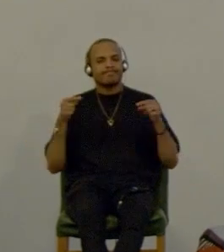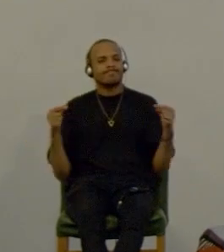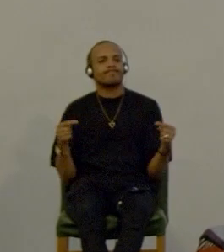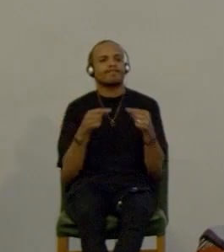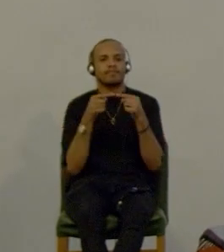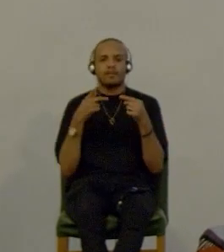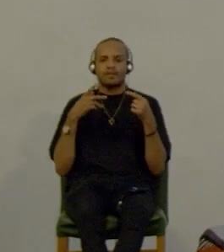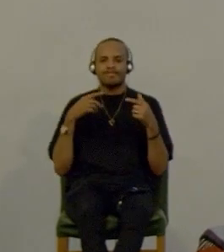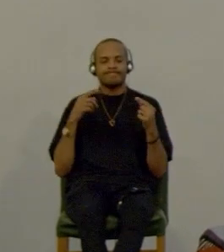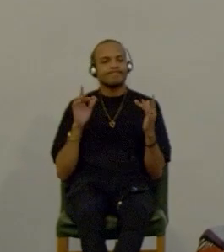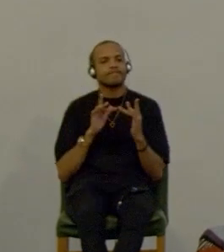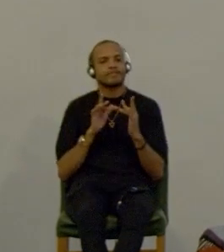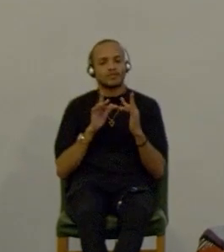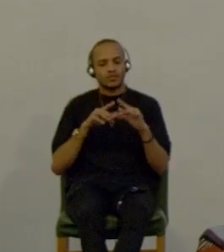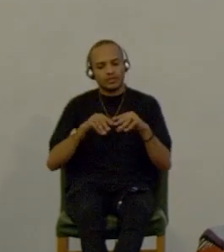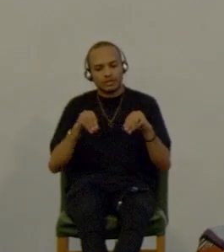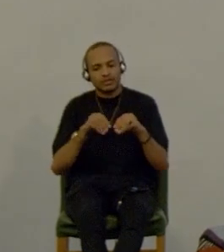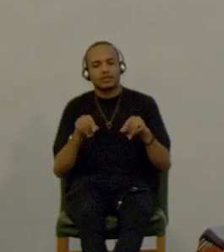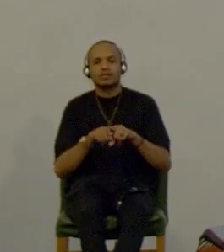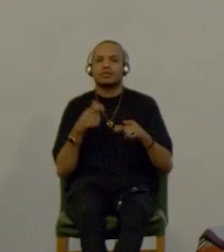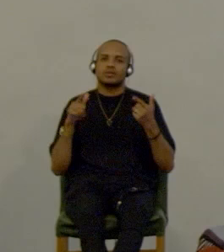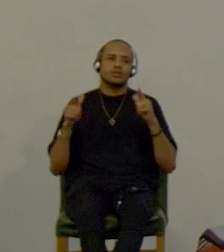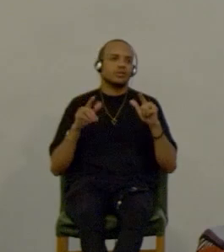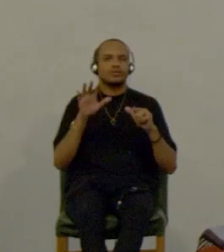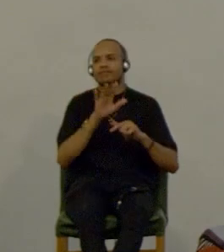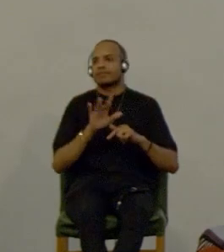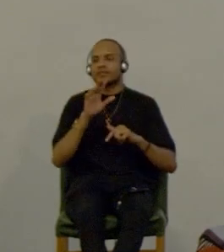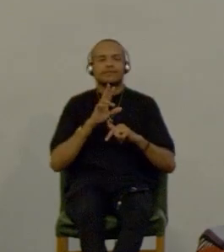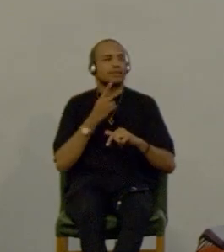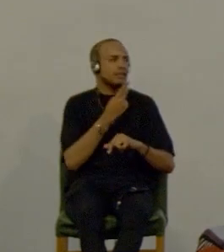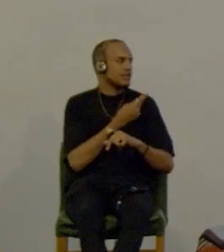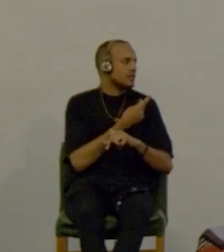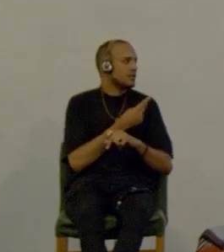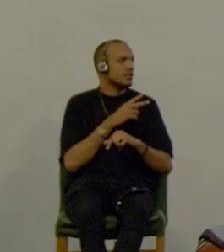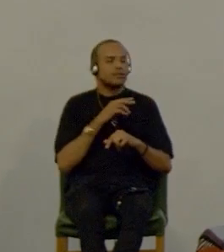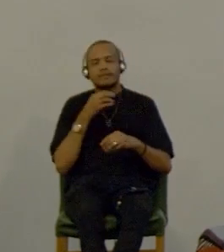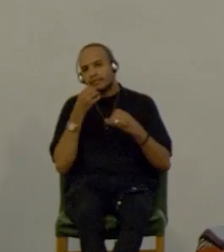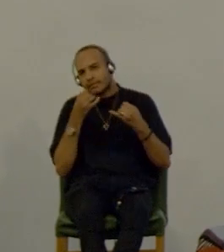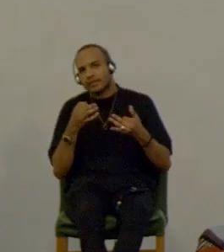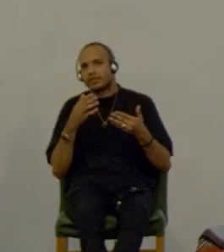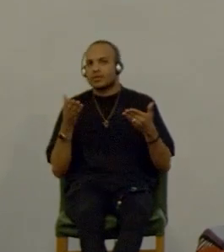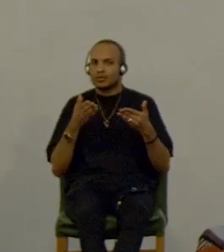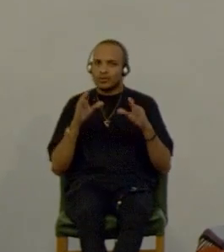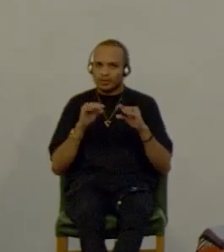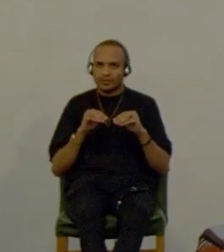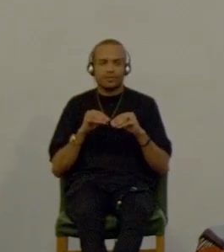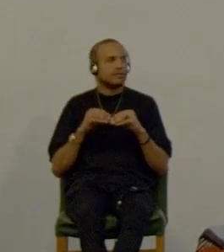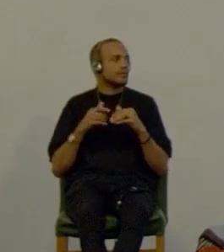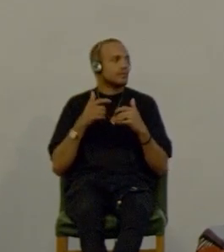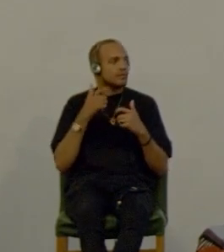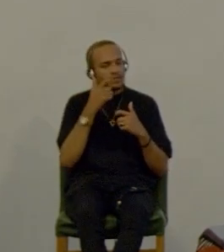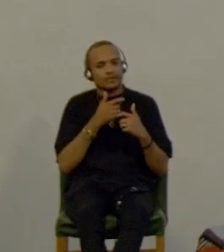reativar esses nossos vínculos com a terra e várias outras dimensões que eles vão desdobrar com a gente hoje à noite.